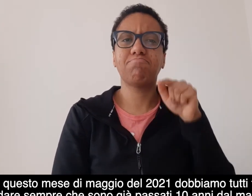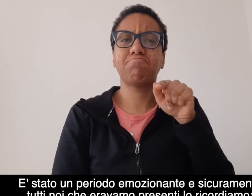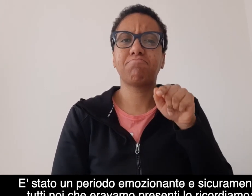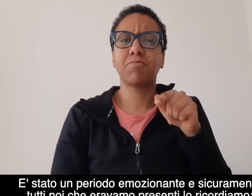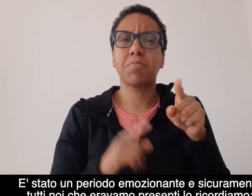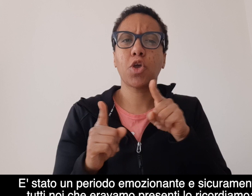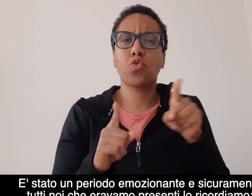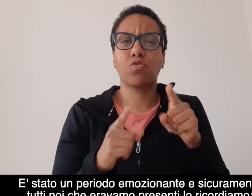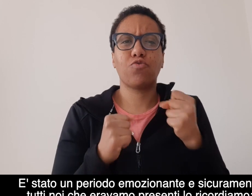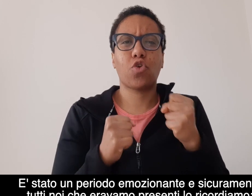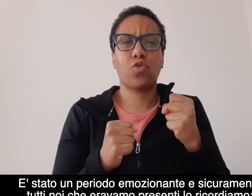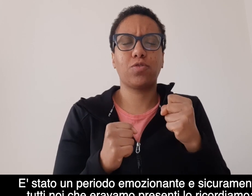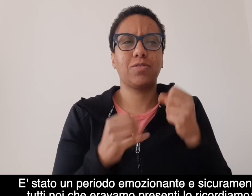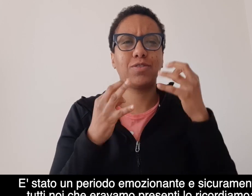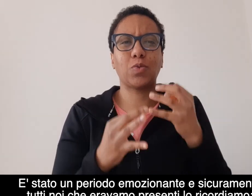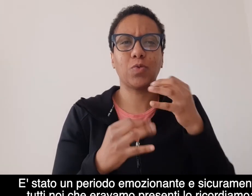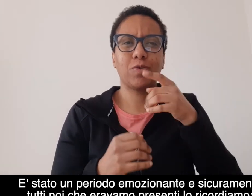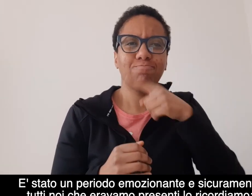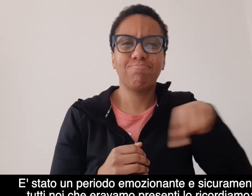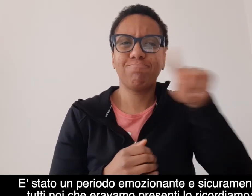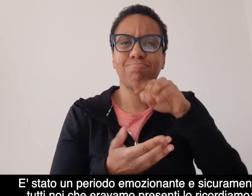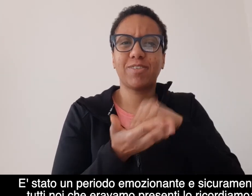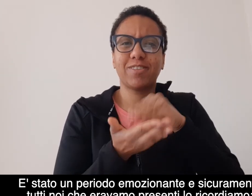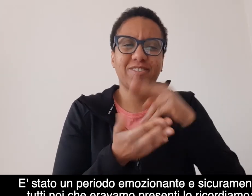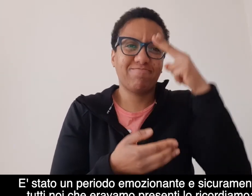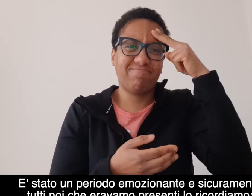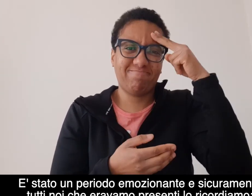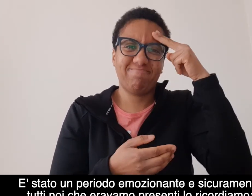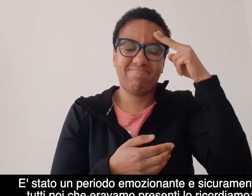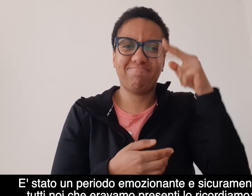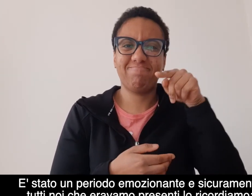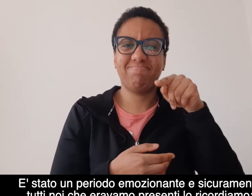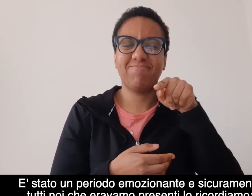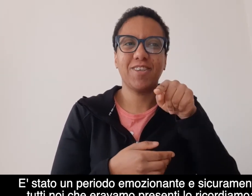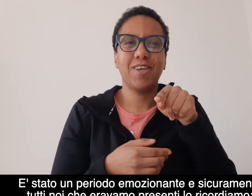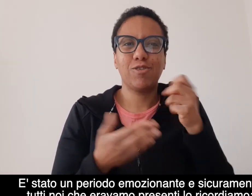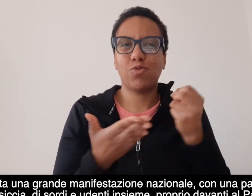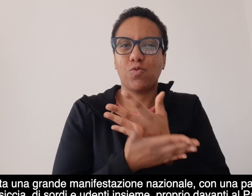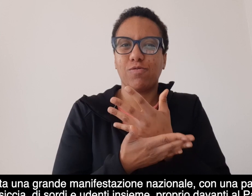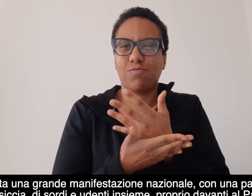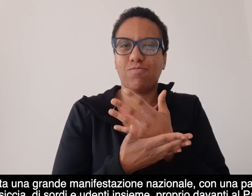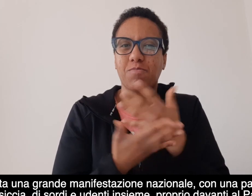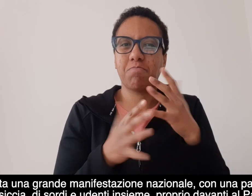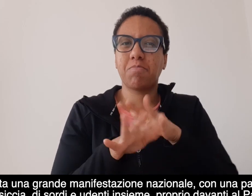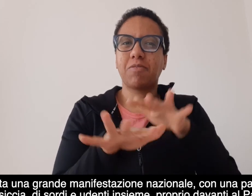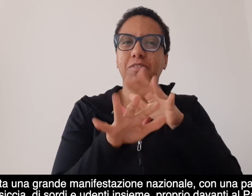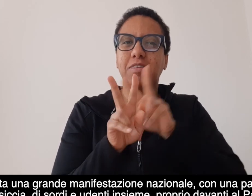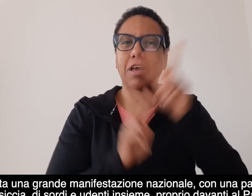stato un periodo emozionante sicuramente tutti noi che eravamo presenti lo ricordiamo c'è stata una grande manifestazione nazionale